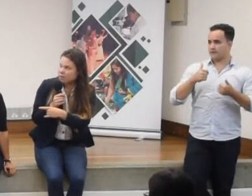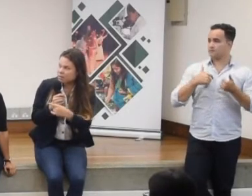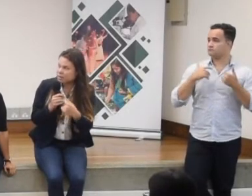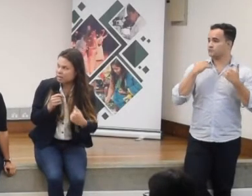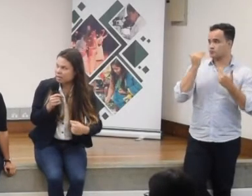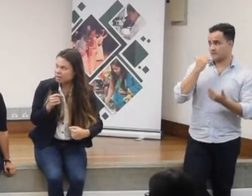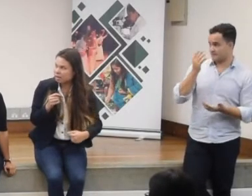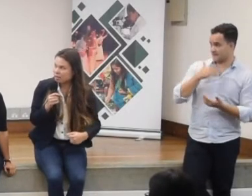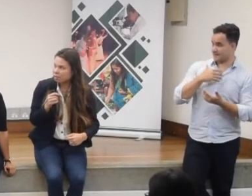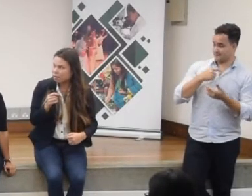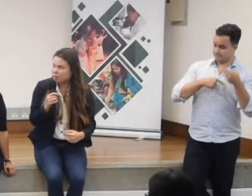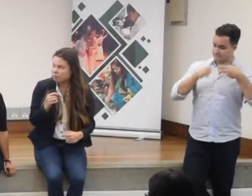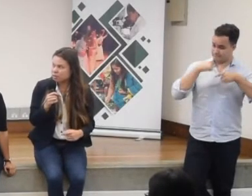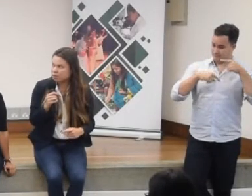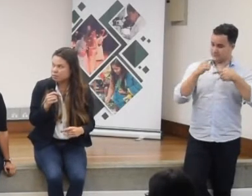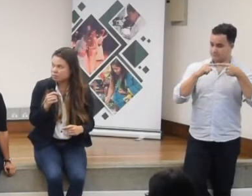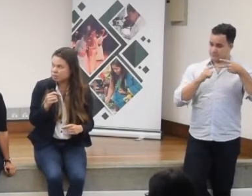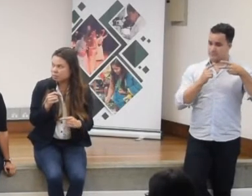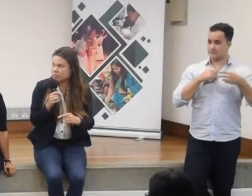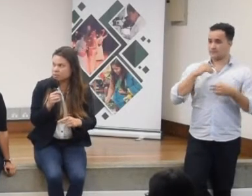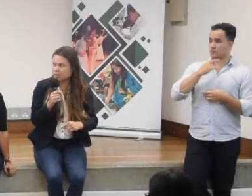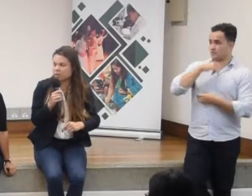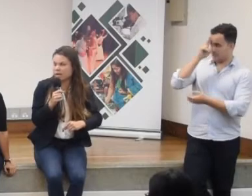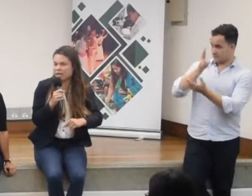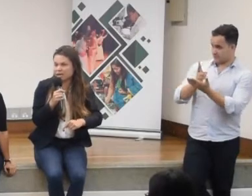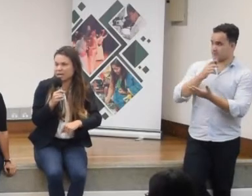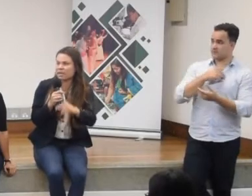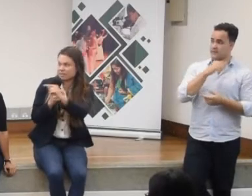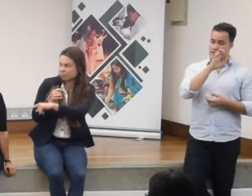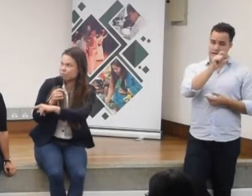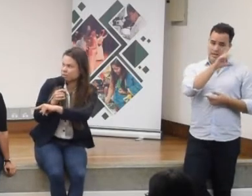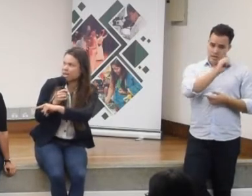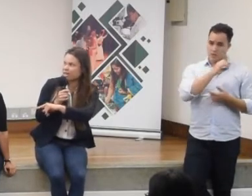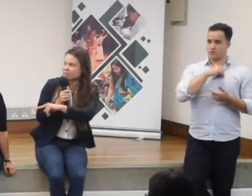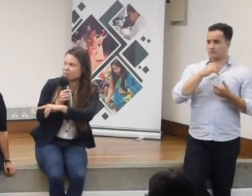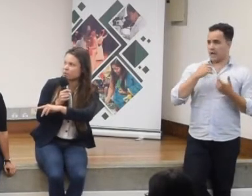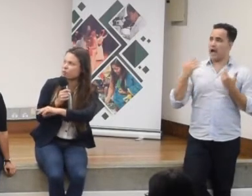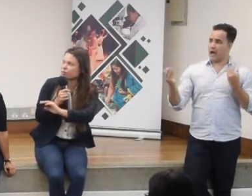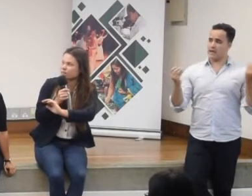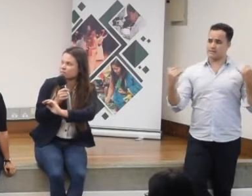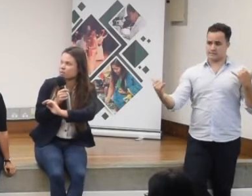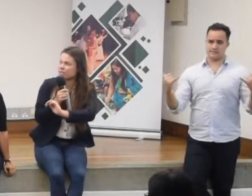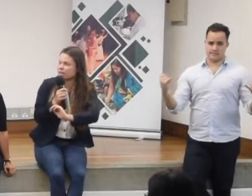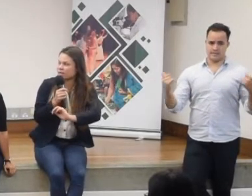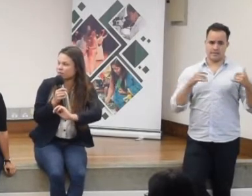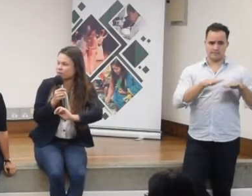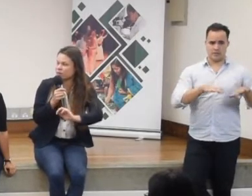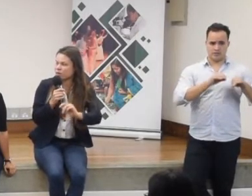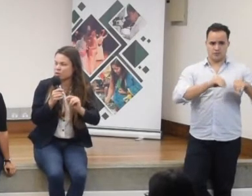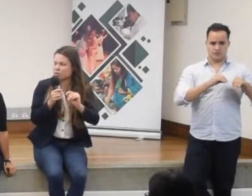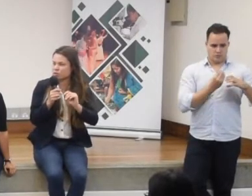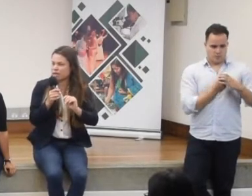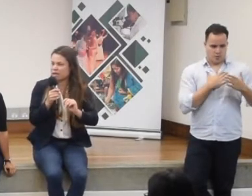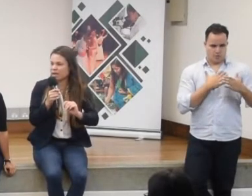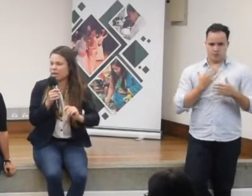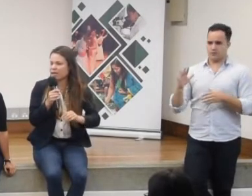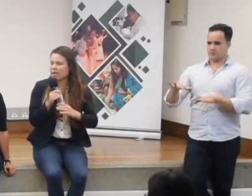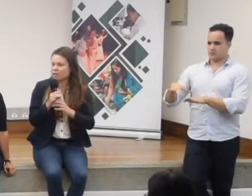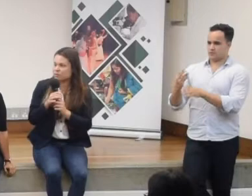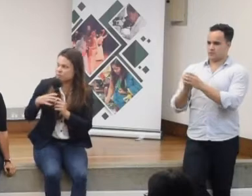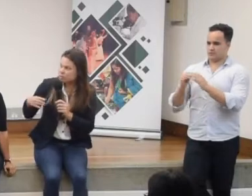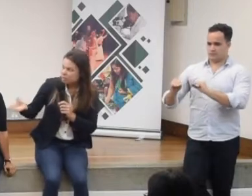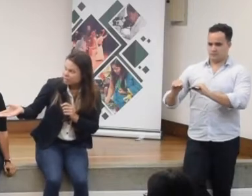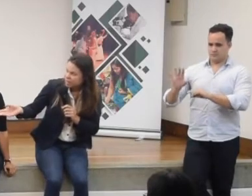UDA Diversa y Cleo, ambos tenemos un espacio regular en el que hacemos el espacio de formación interno. No